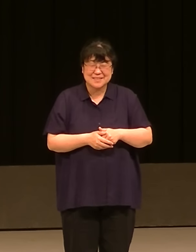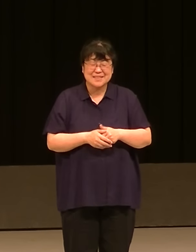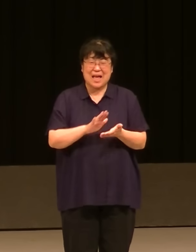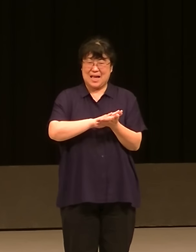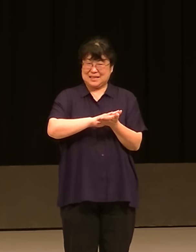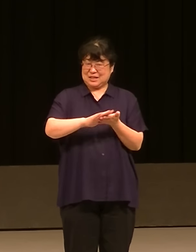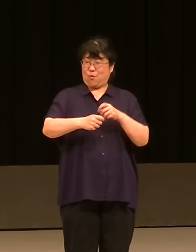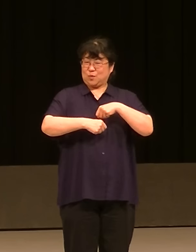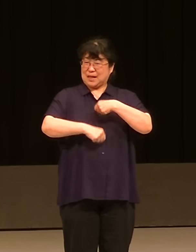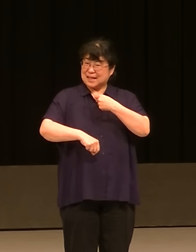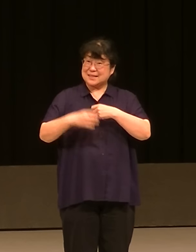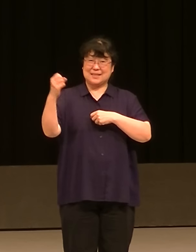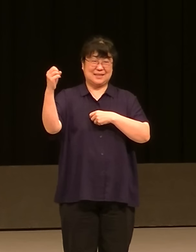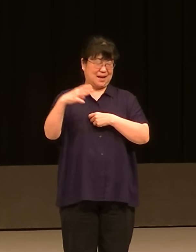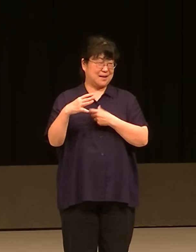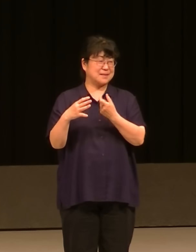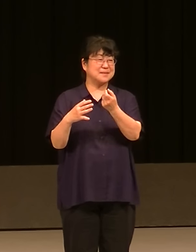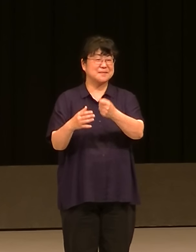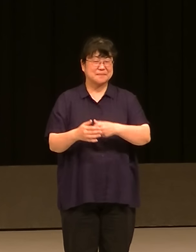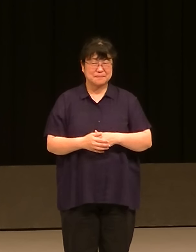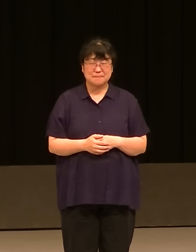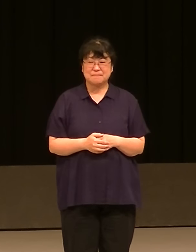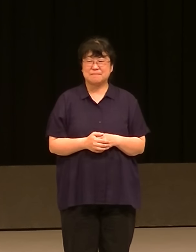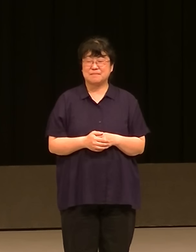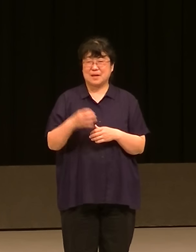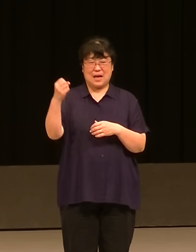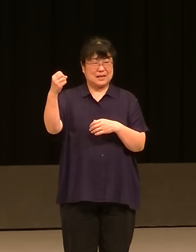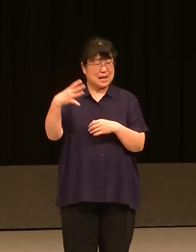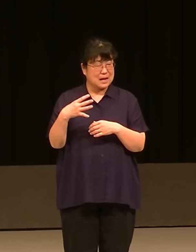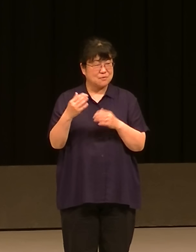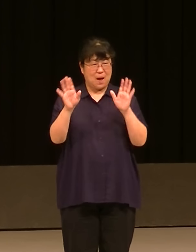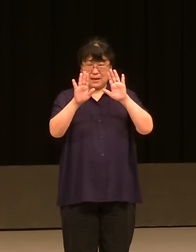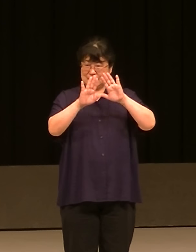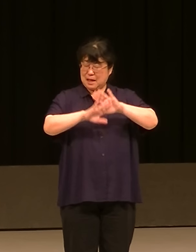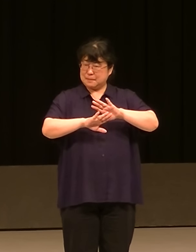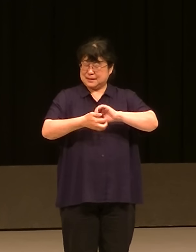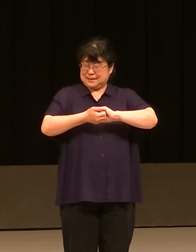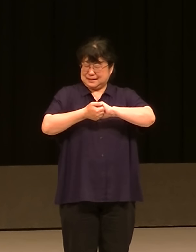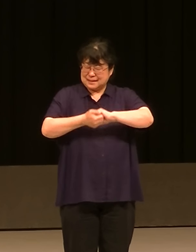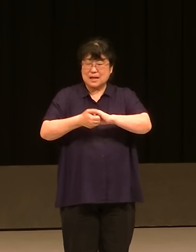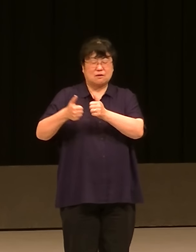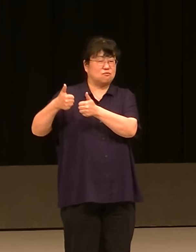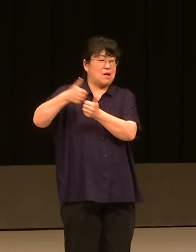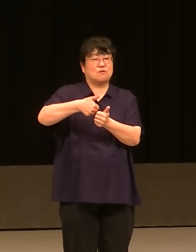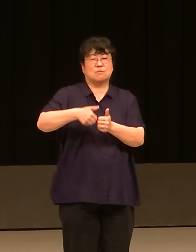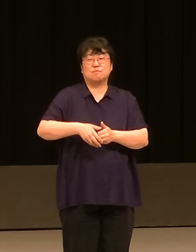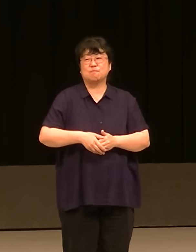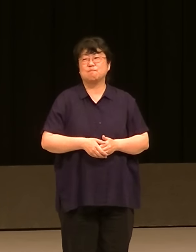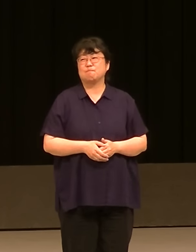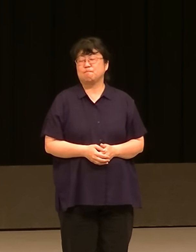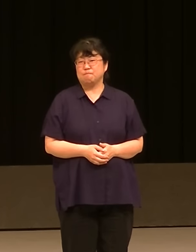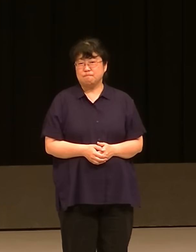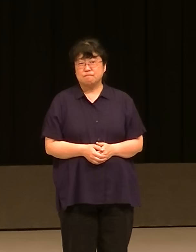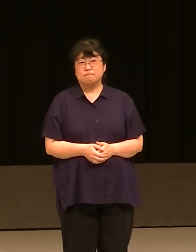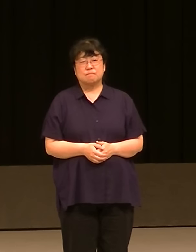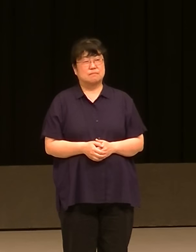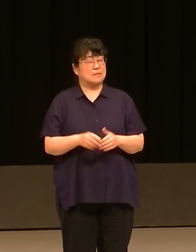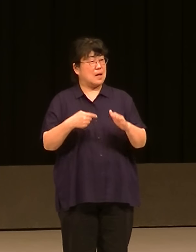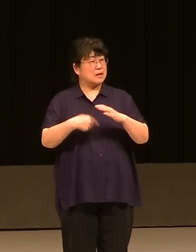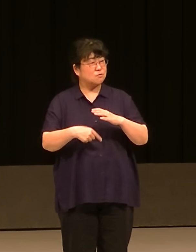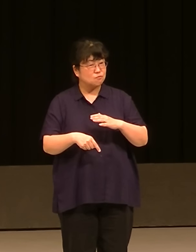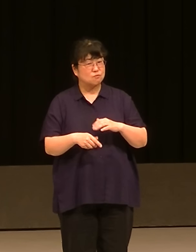正しい光でございますが、光は闇に、必ず勝利するのでございます。なぜか